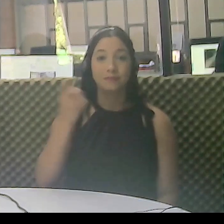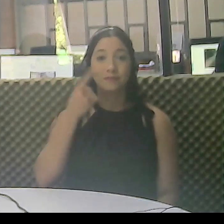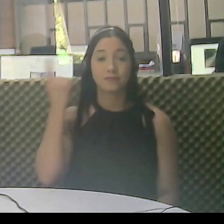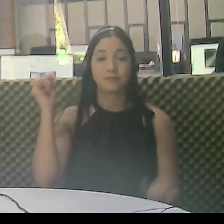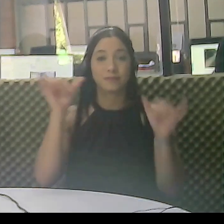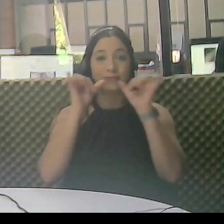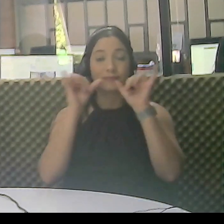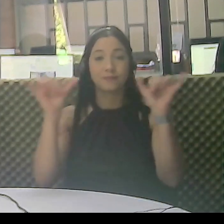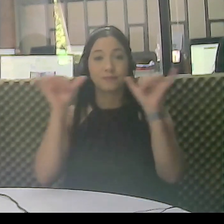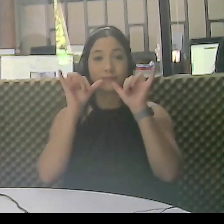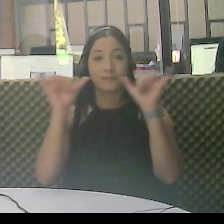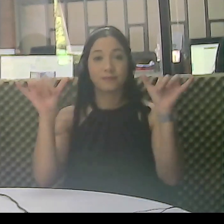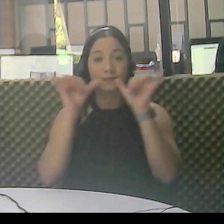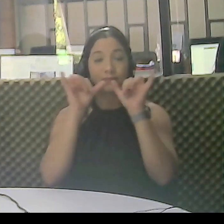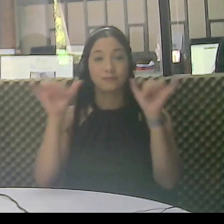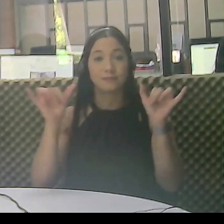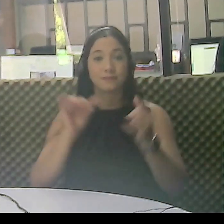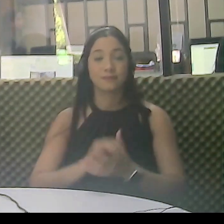Giro de